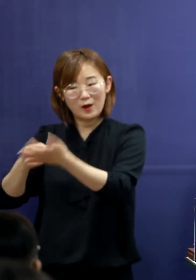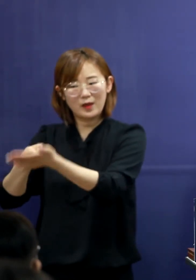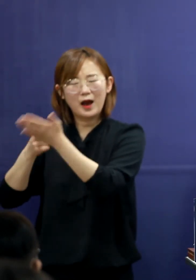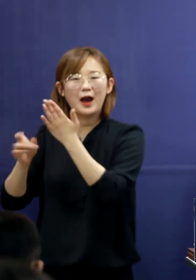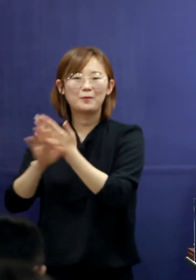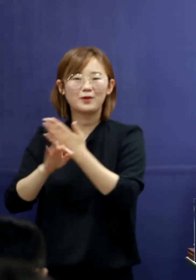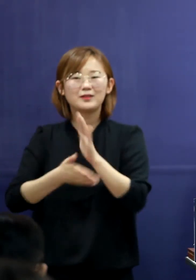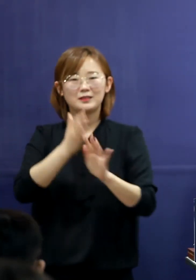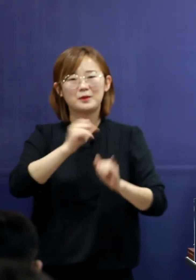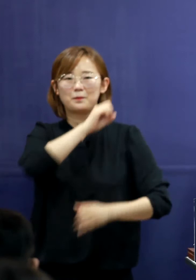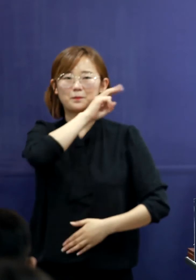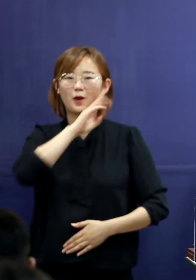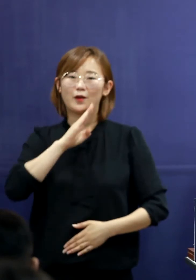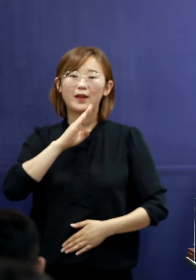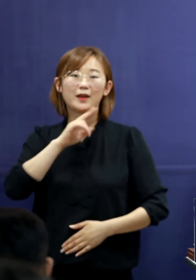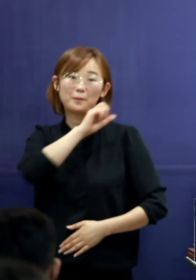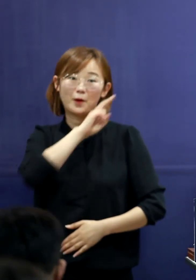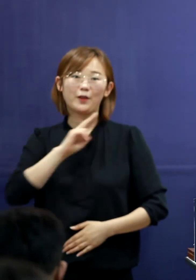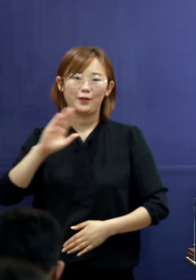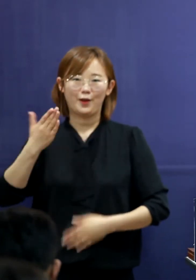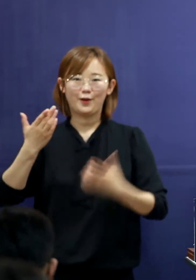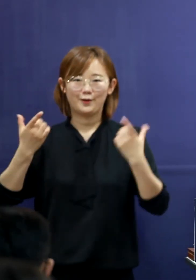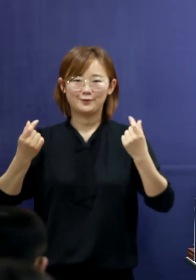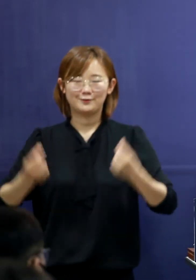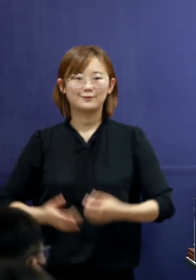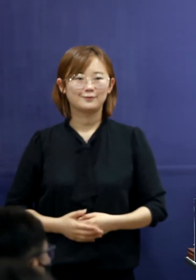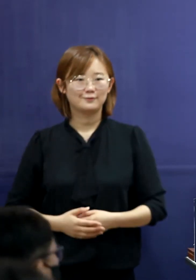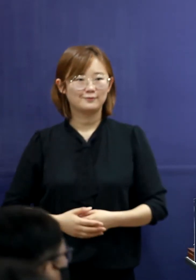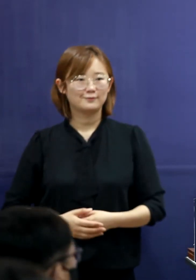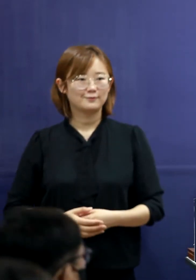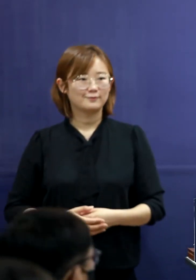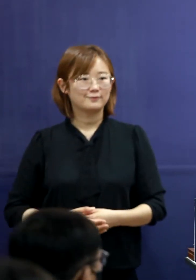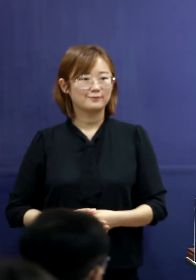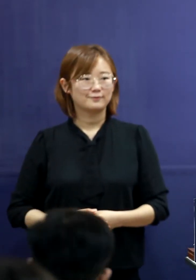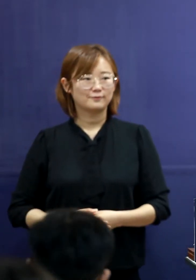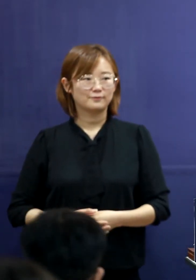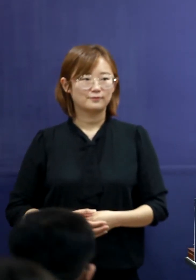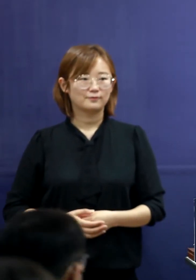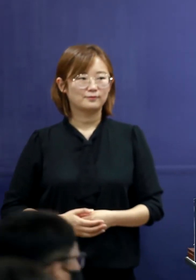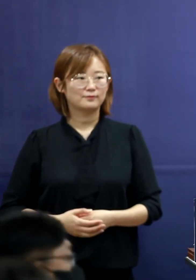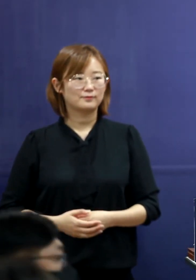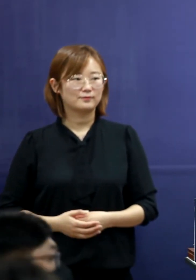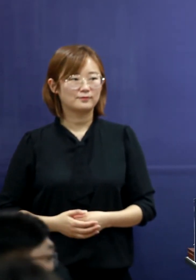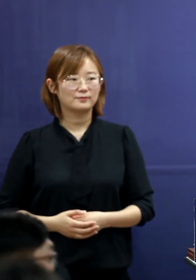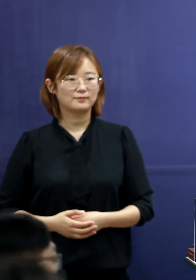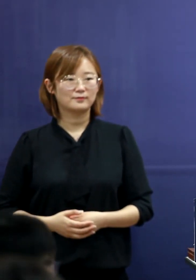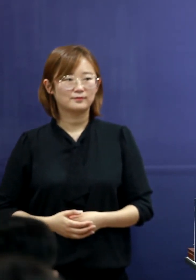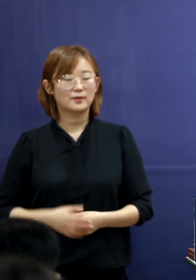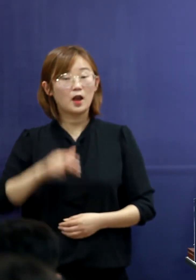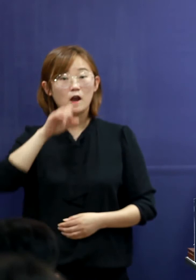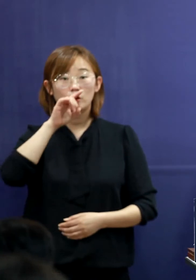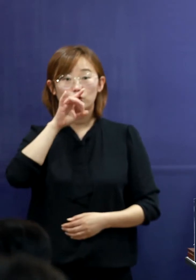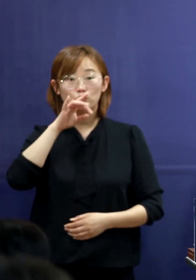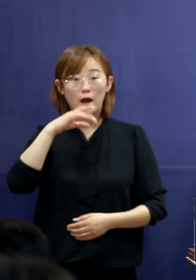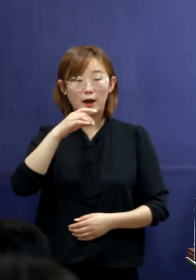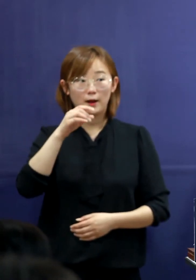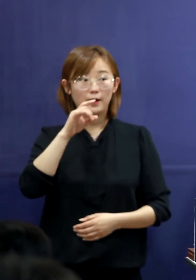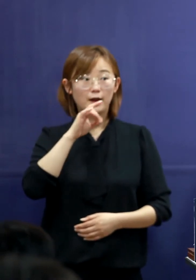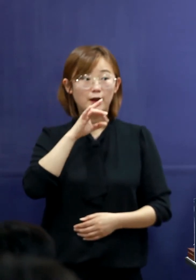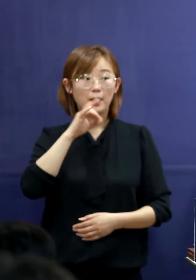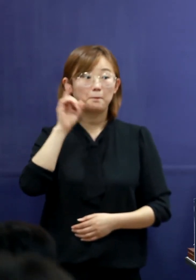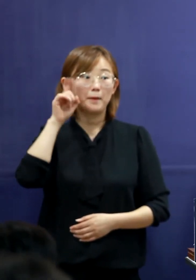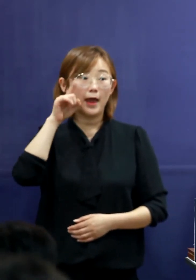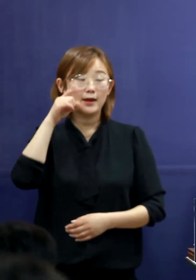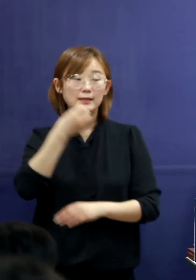있을 거라고 생각하고 있습니다. 네, 질문하시죠. 네, 안녕하세요. 중앙면 이철주입니다.